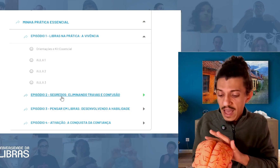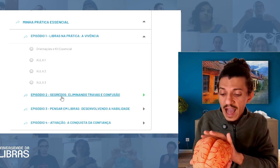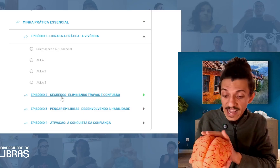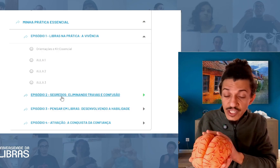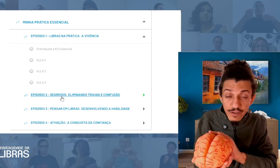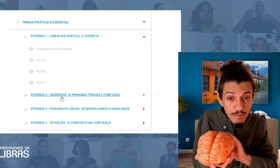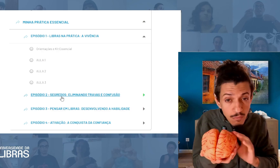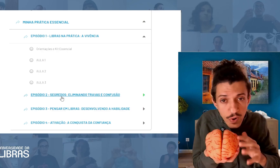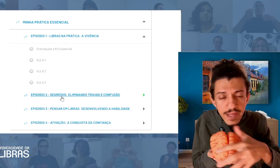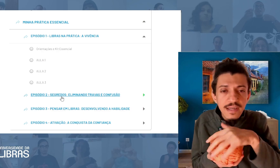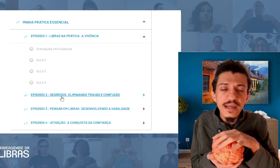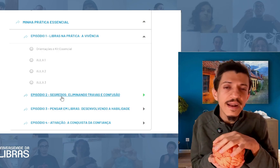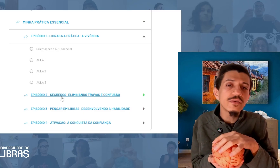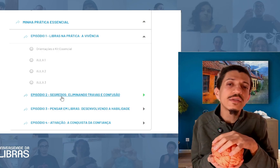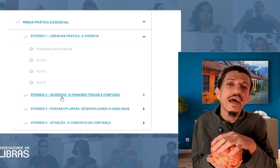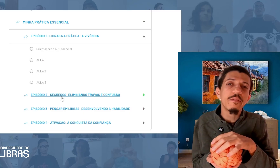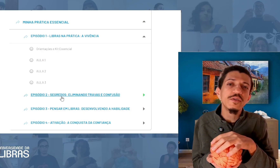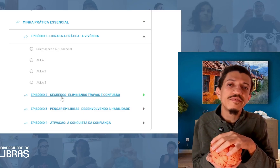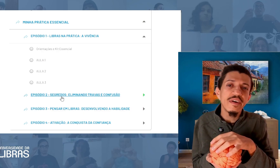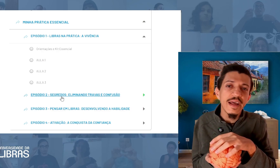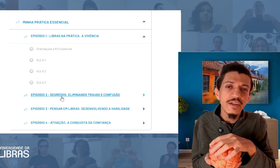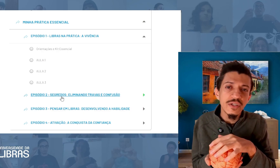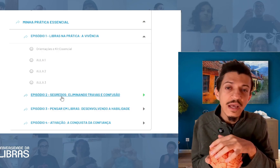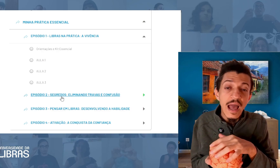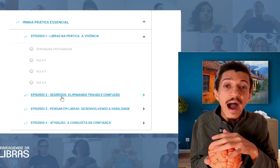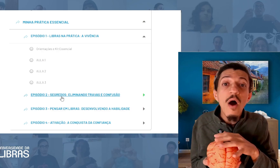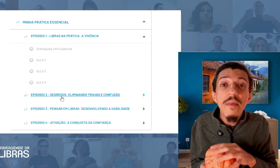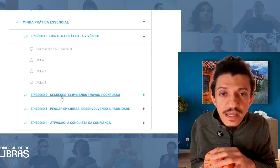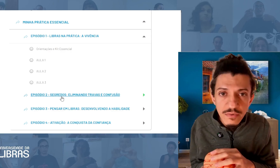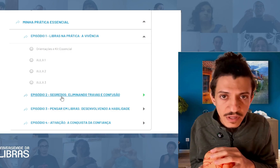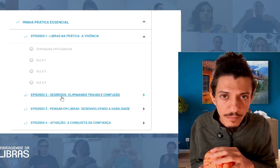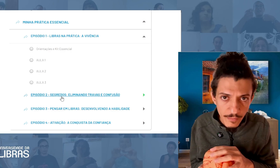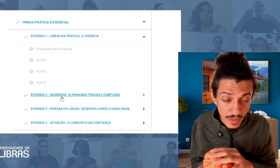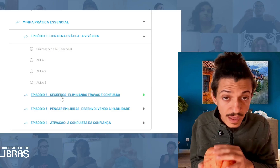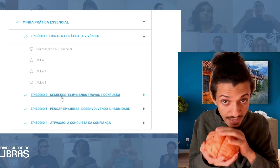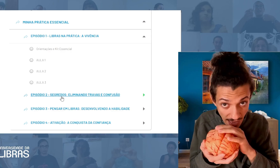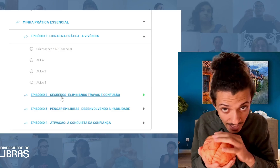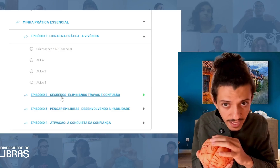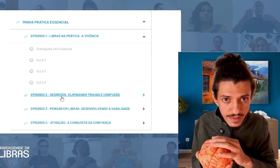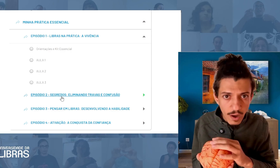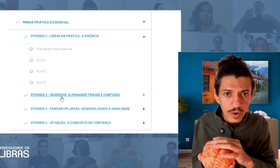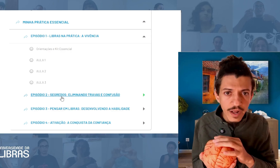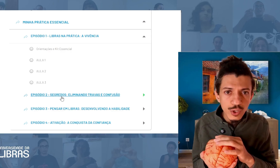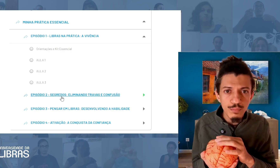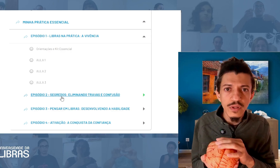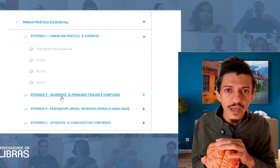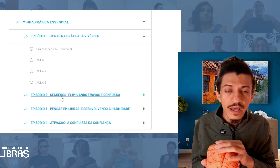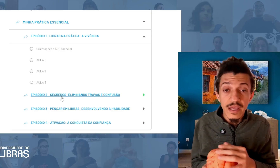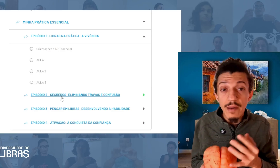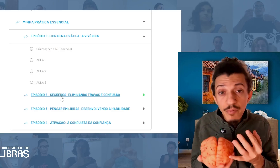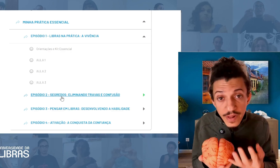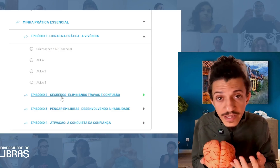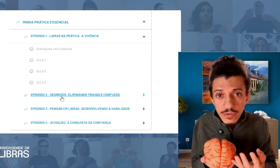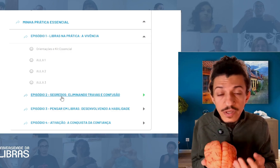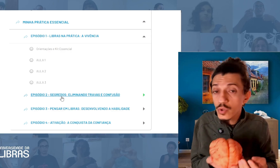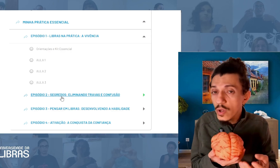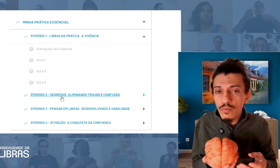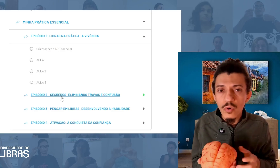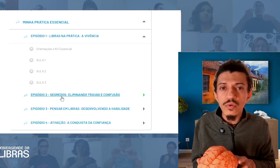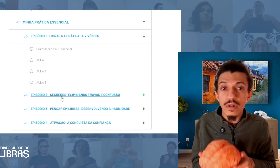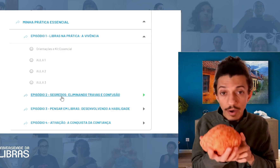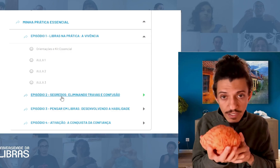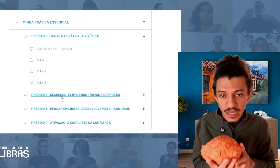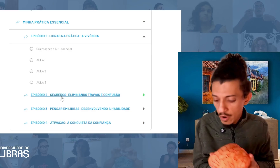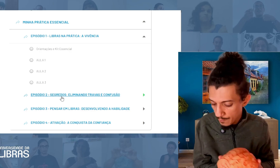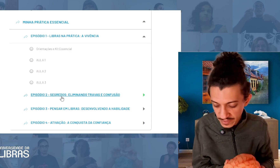enfim, ativa muitas áreas do cérebro diferentes ao mesmo tempo. E é aí que está o grande poder. E é por isso que todo